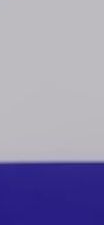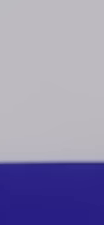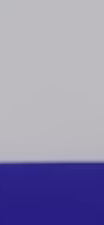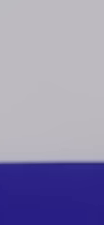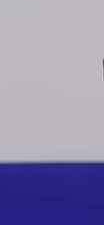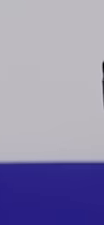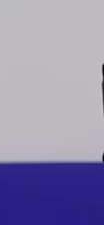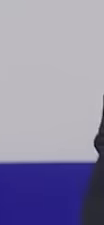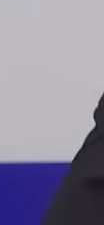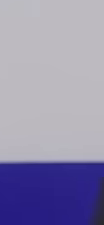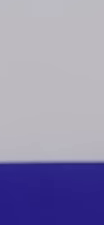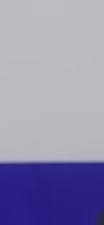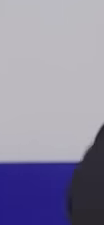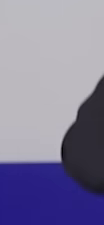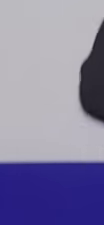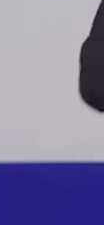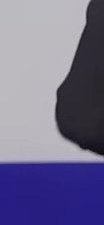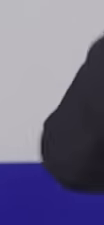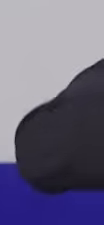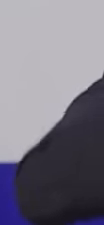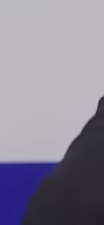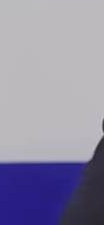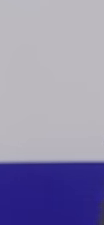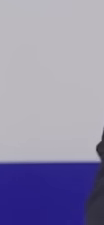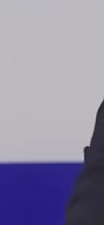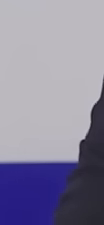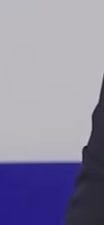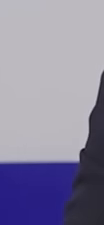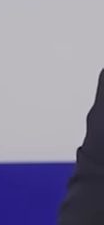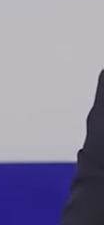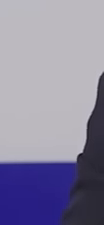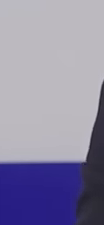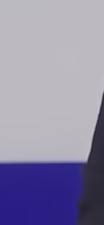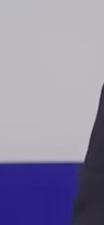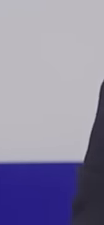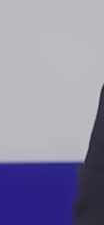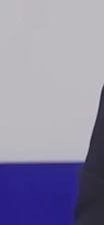능력을 키우는 미래 교육이 절실합니다.